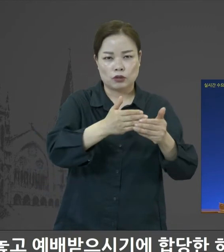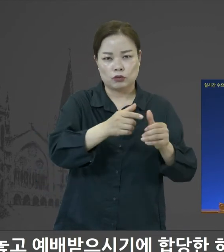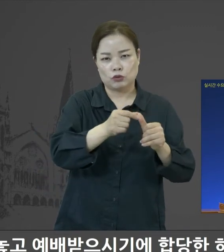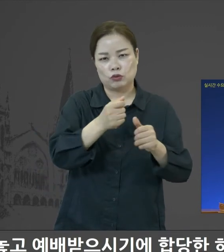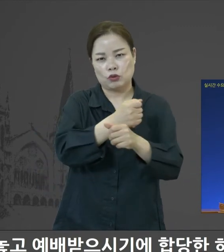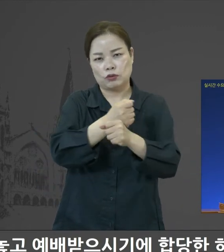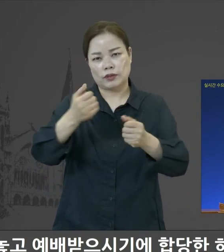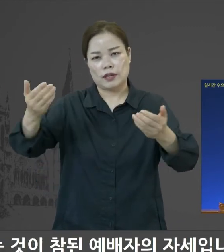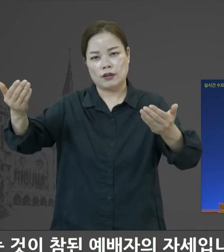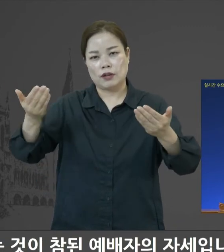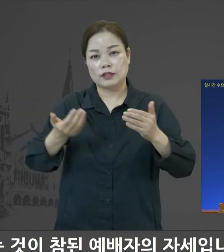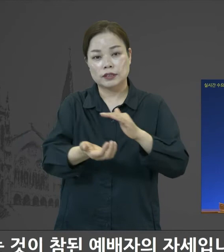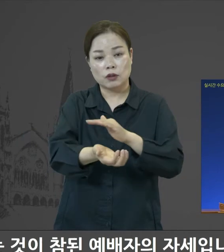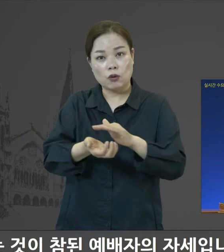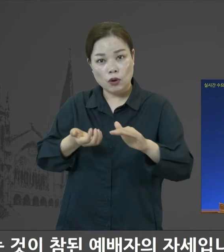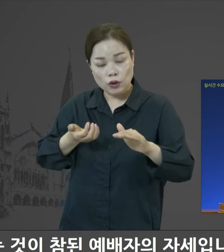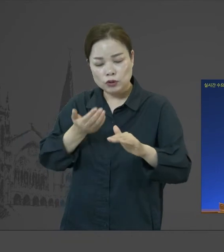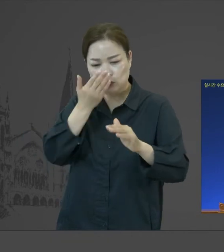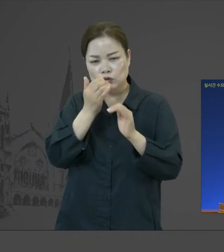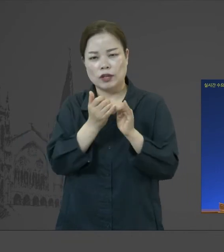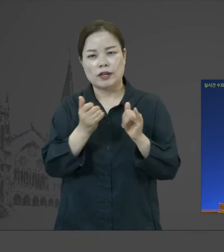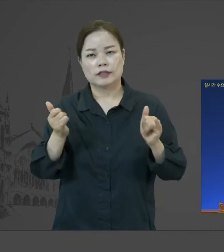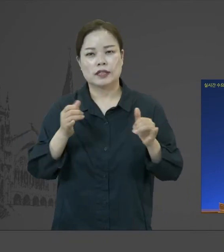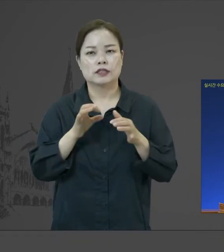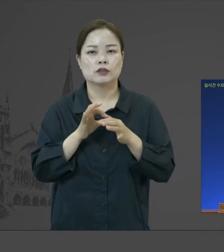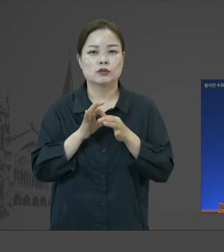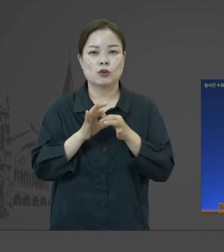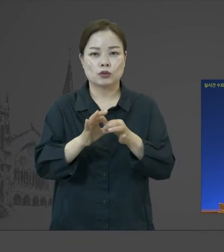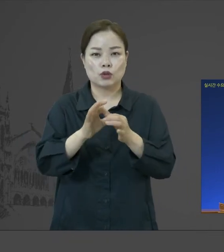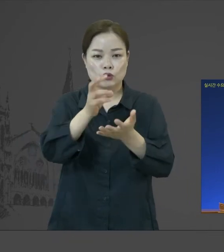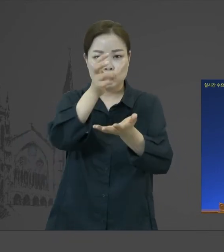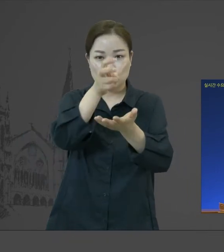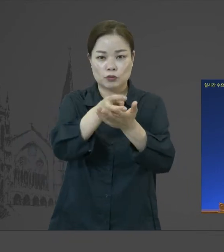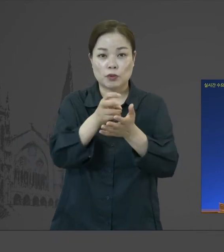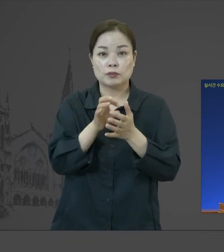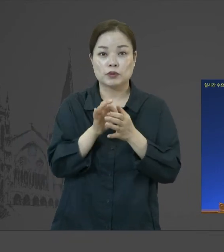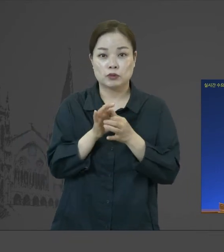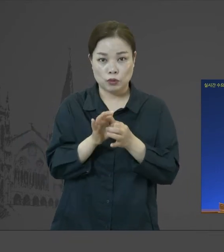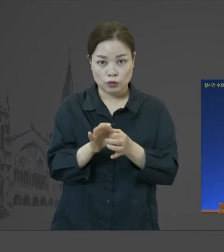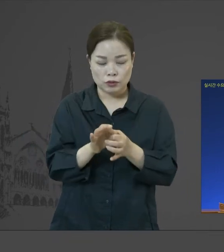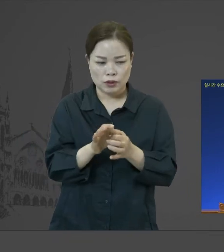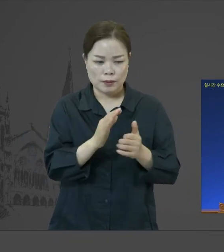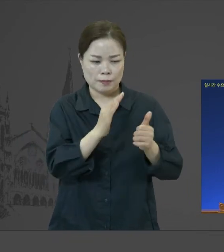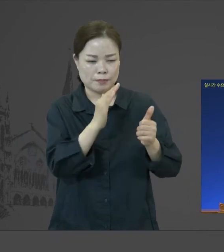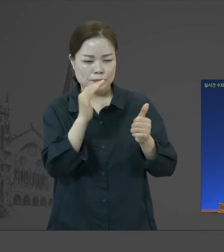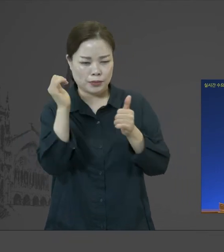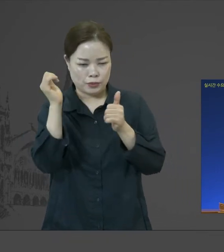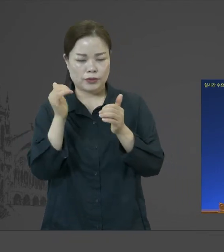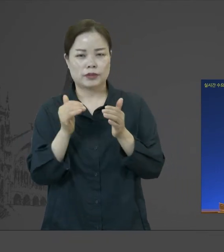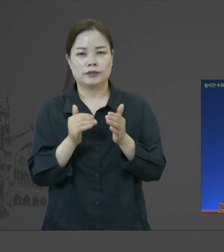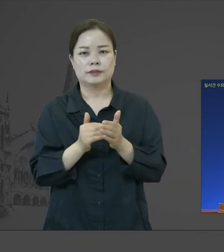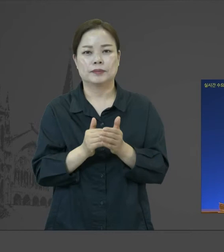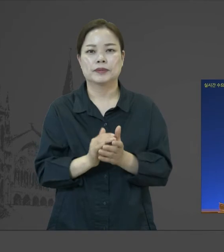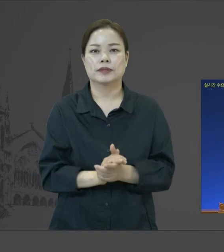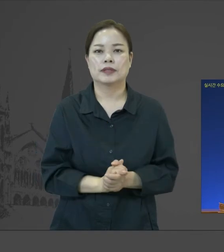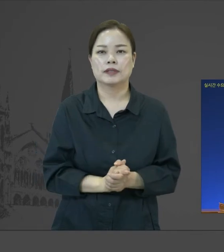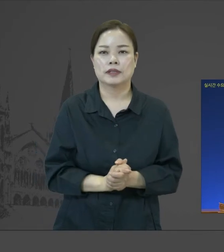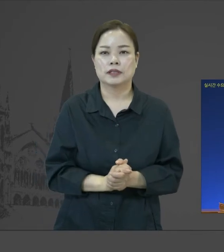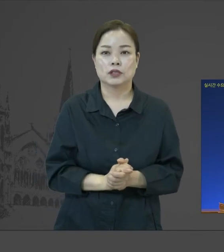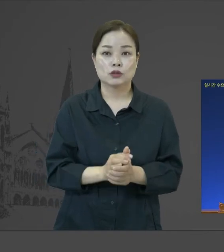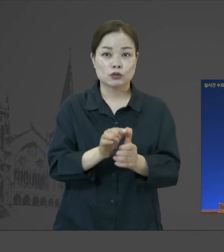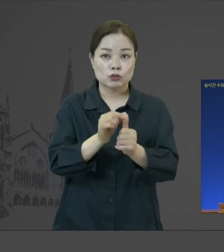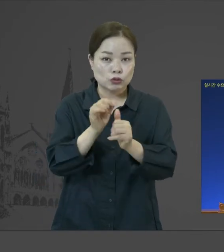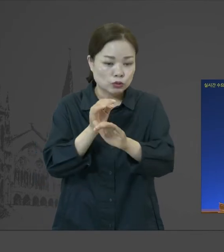구속사역을 이루시기 전까지는 유대인들을 통해, 율법을 통해 그들을 부르셨습니다. 그래서